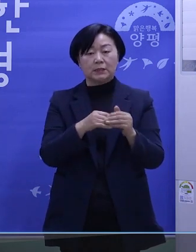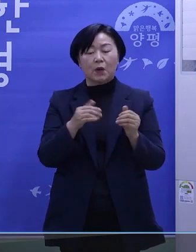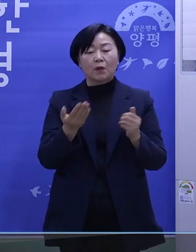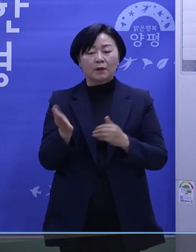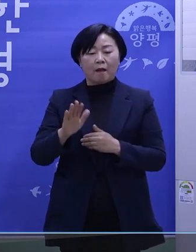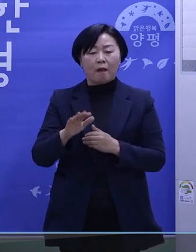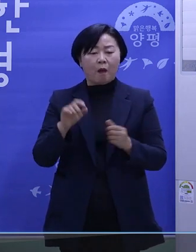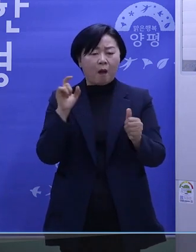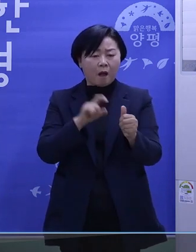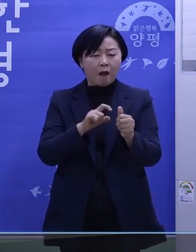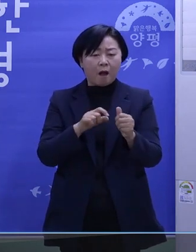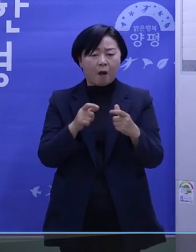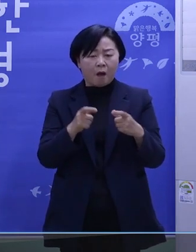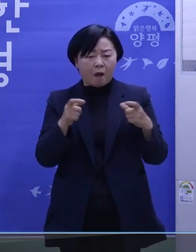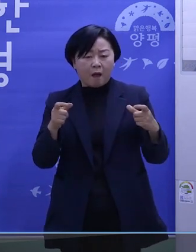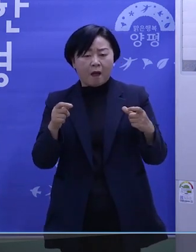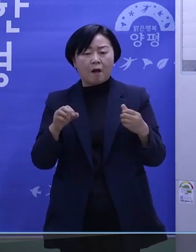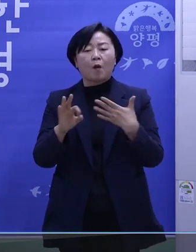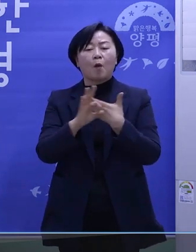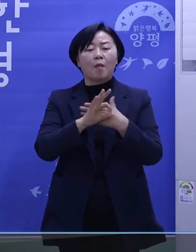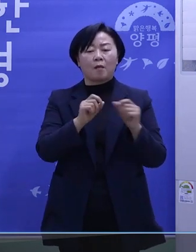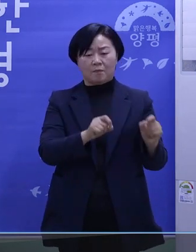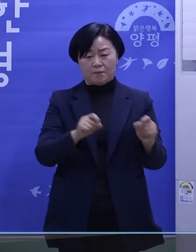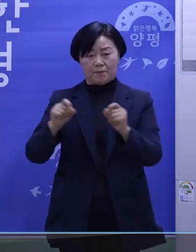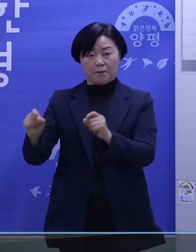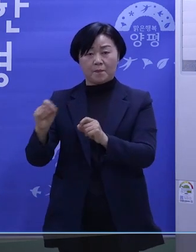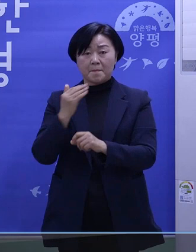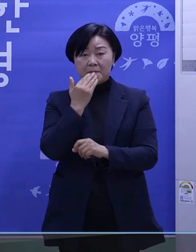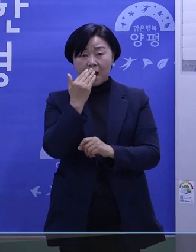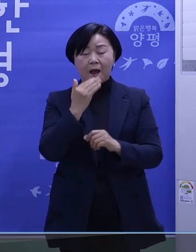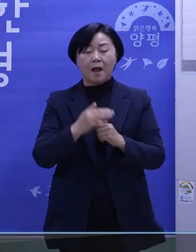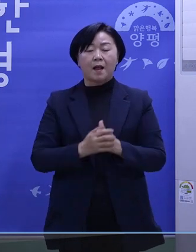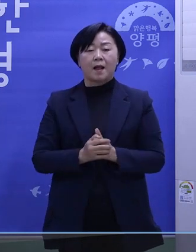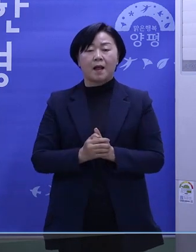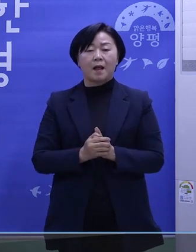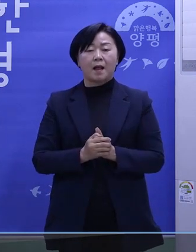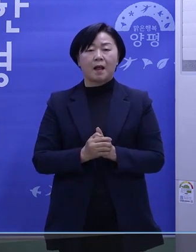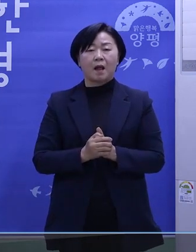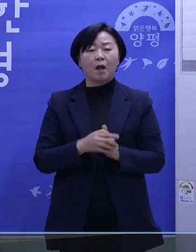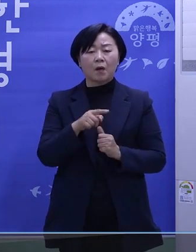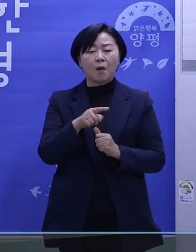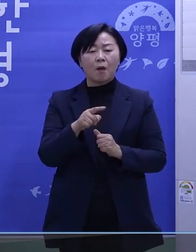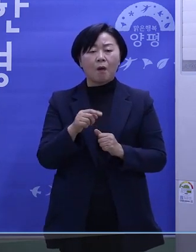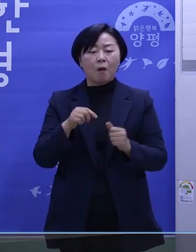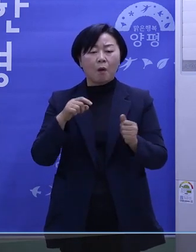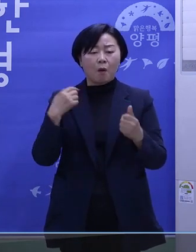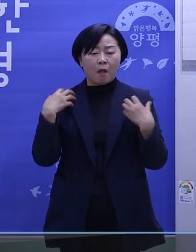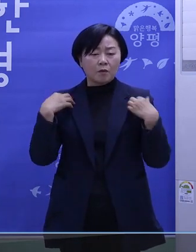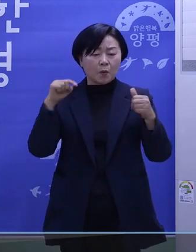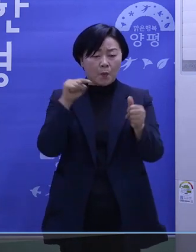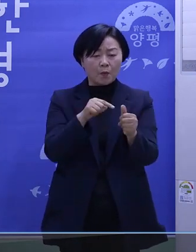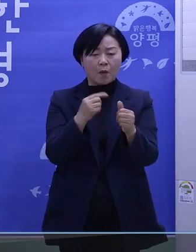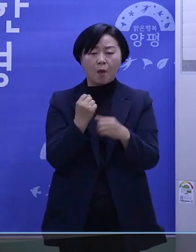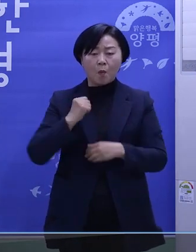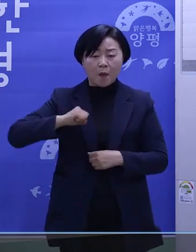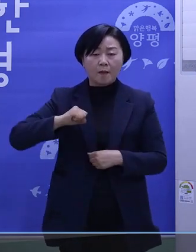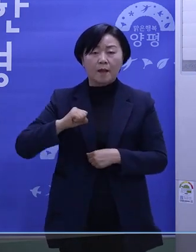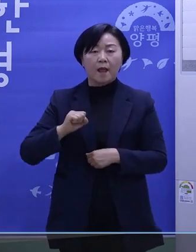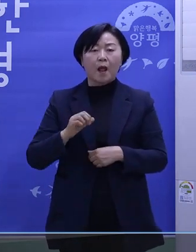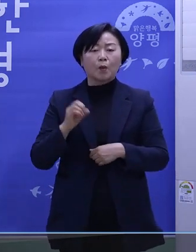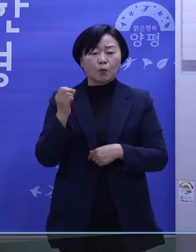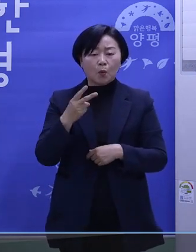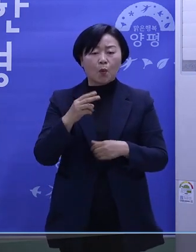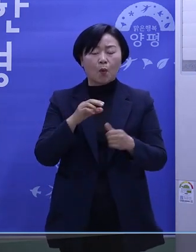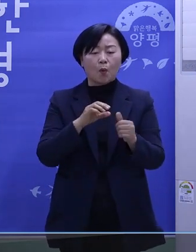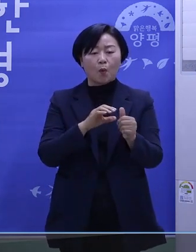지속적으로 발생될 경우 연장될 수 있습니다. 해당 행정명령을 위반한 사업주 및